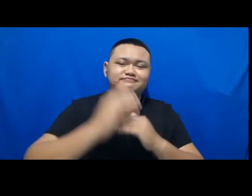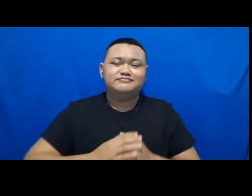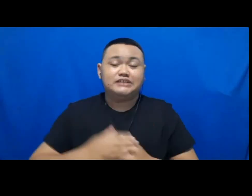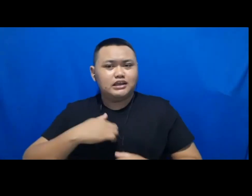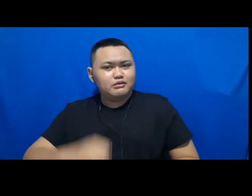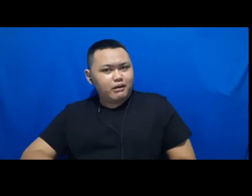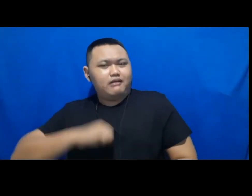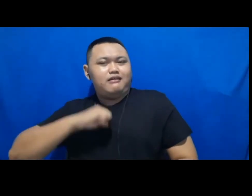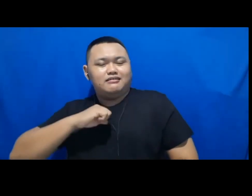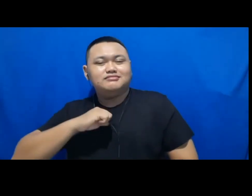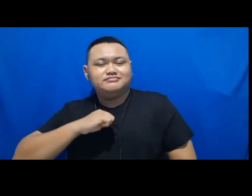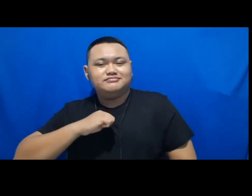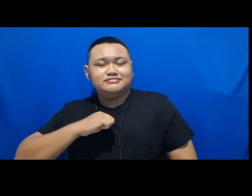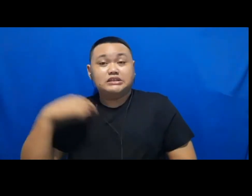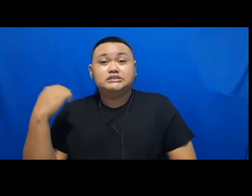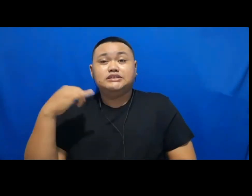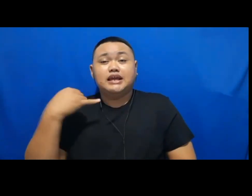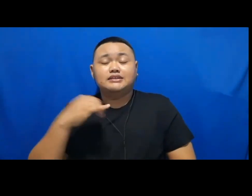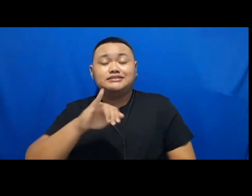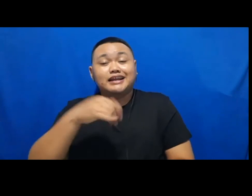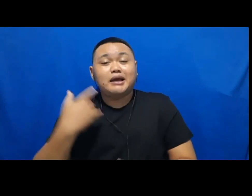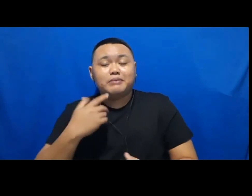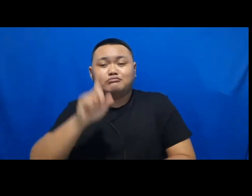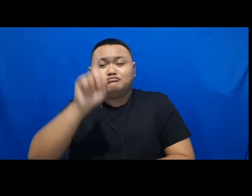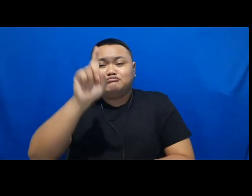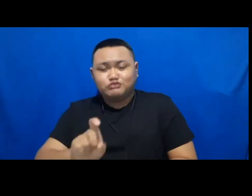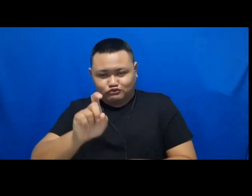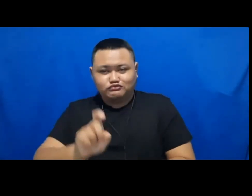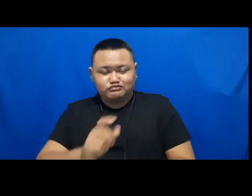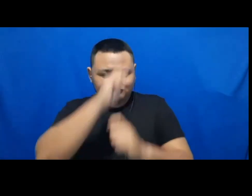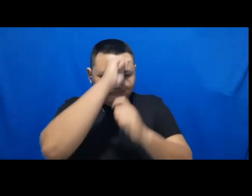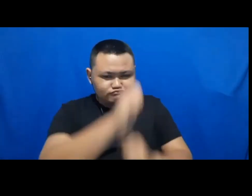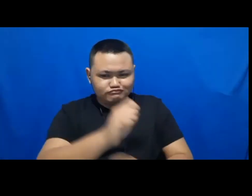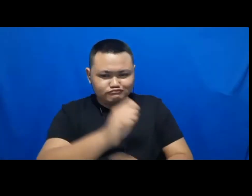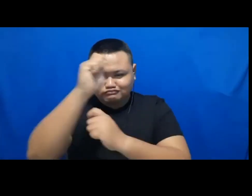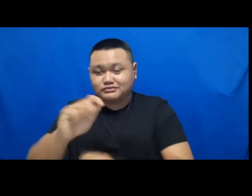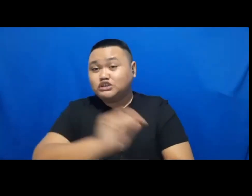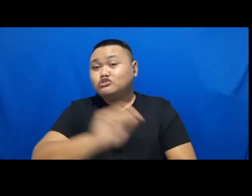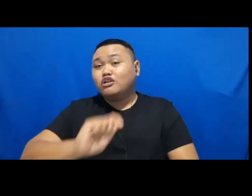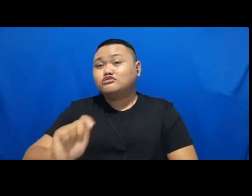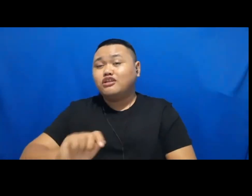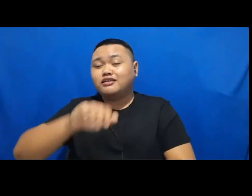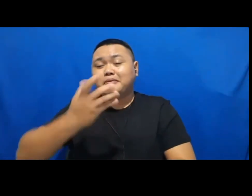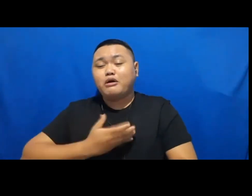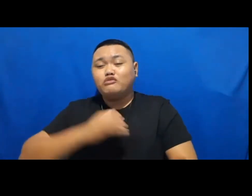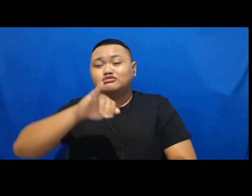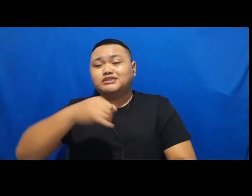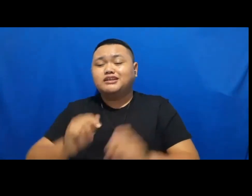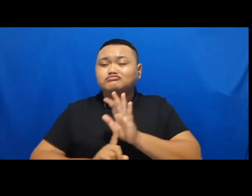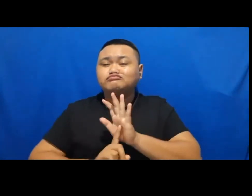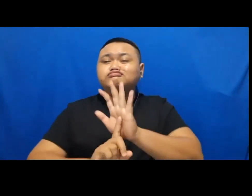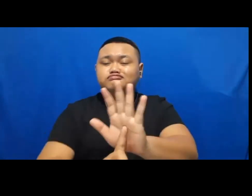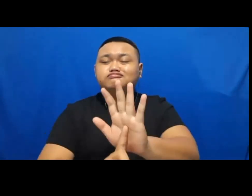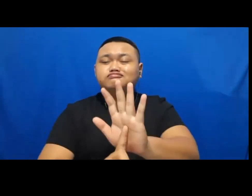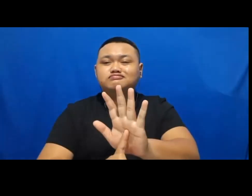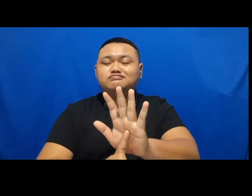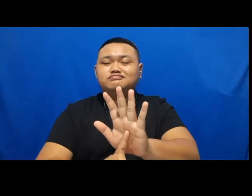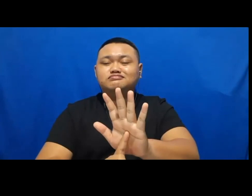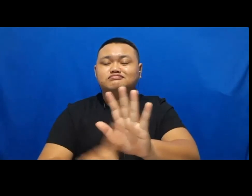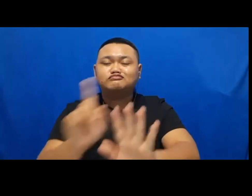nggak dipaksa disediakan ruangnya, itu selamanya nanti pada hal tertentu perempuan selalu